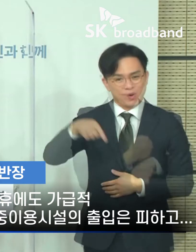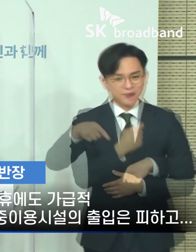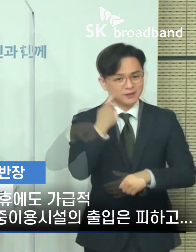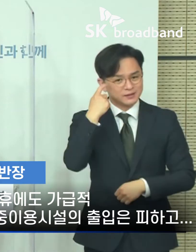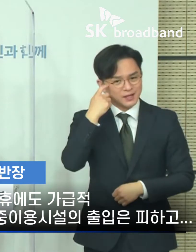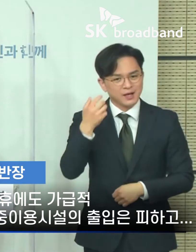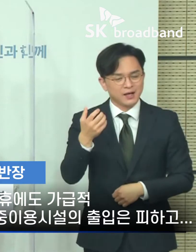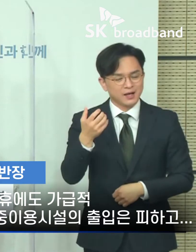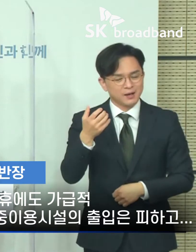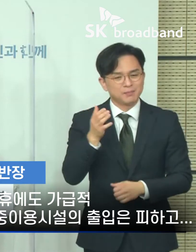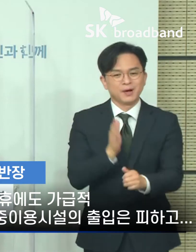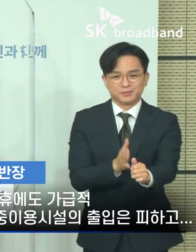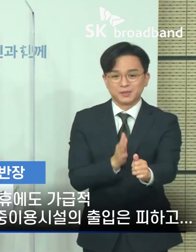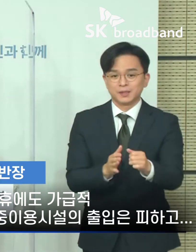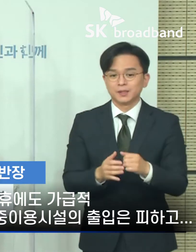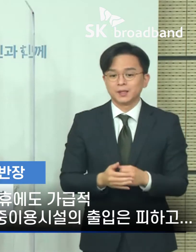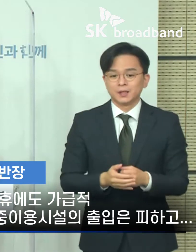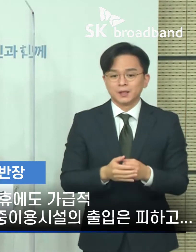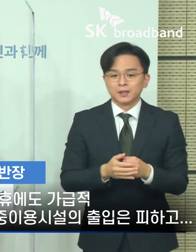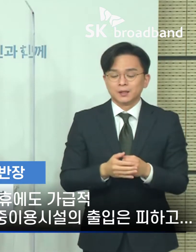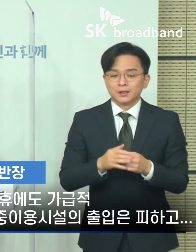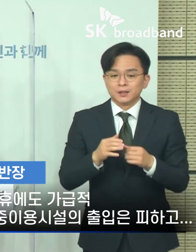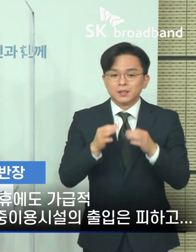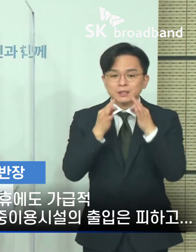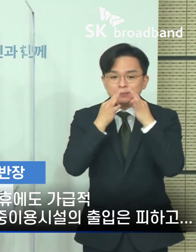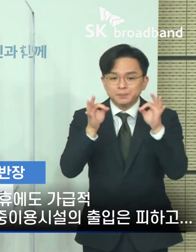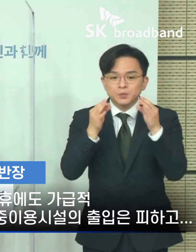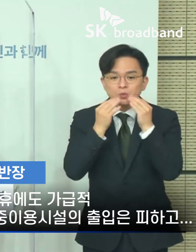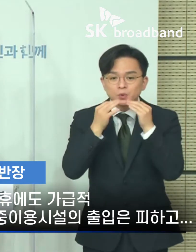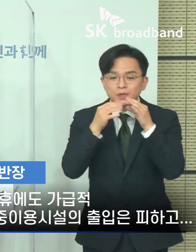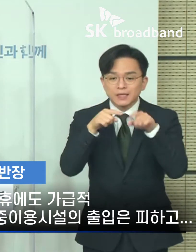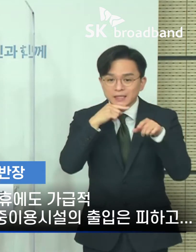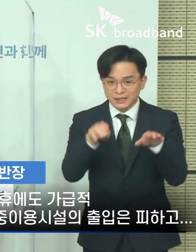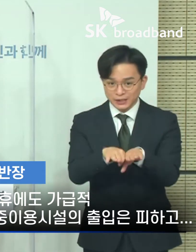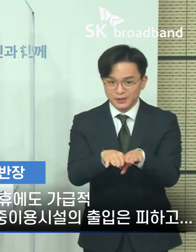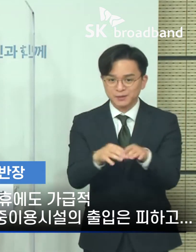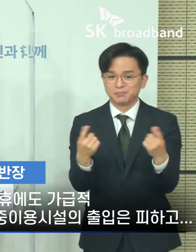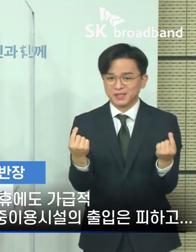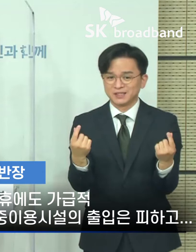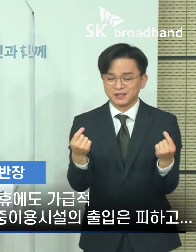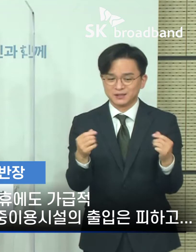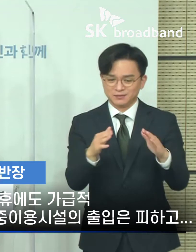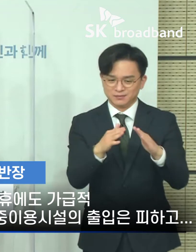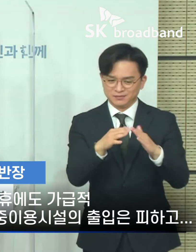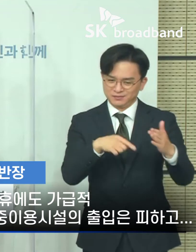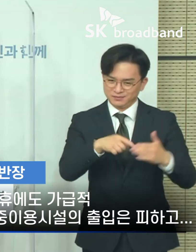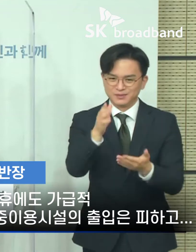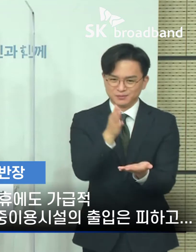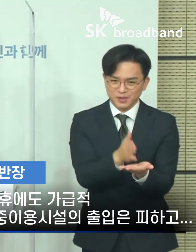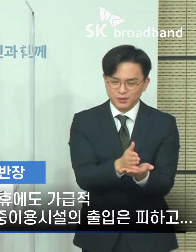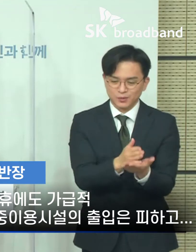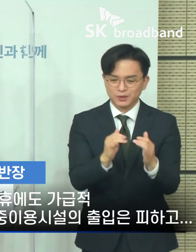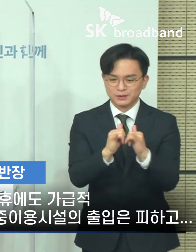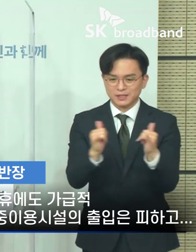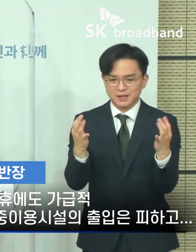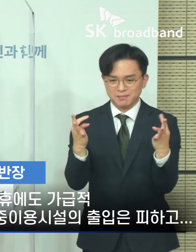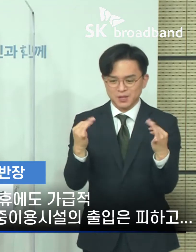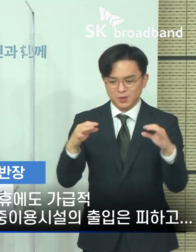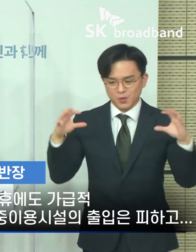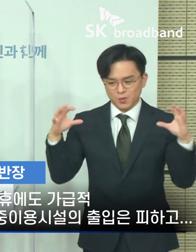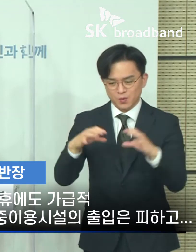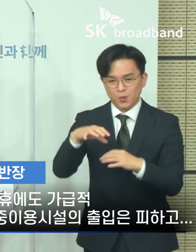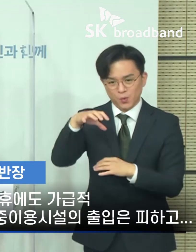바랍니다. 이번 주말 연휴에도 가급적 외출은 자제하고 사람이 많이 몰리는 다중이용시설의